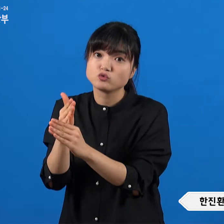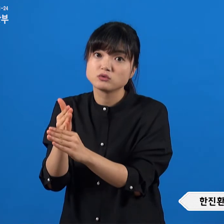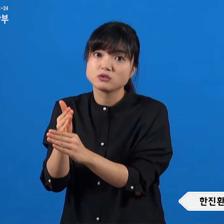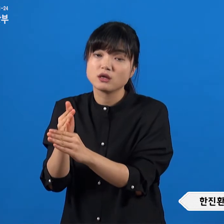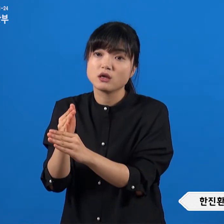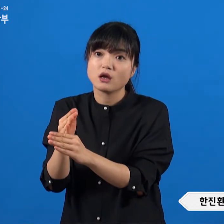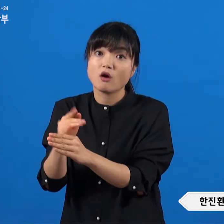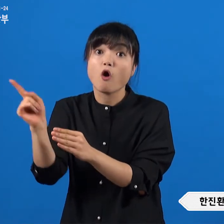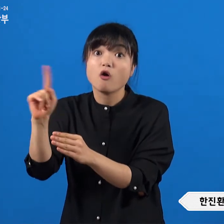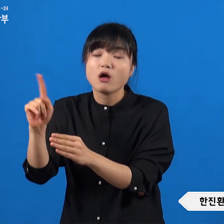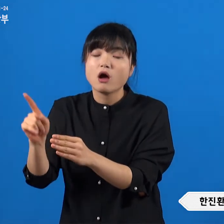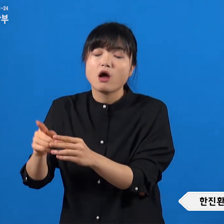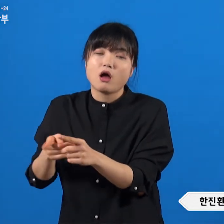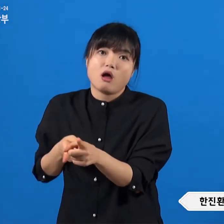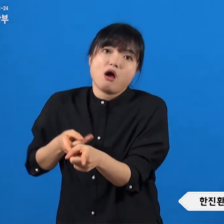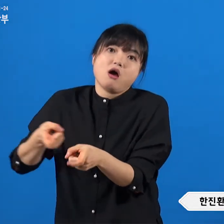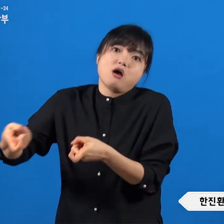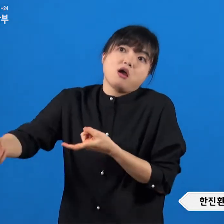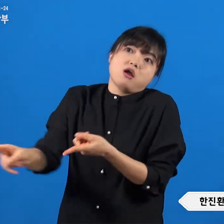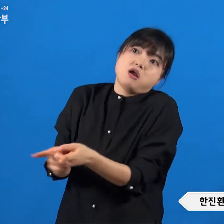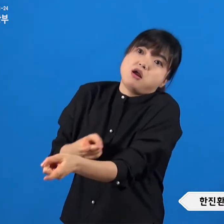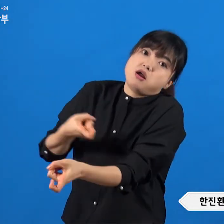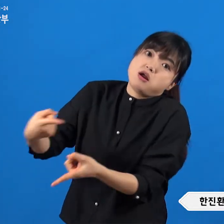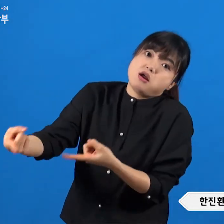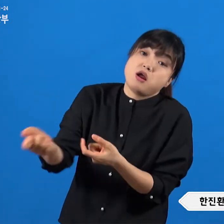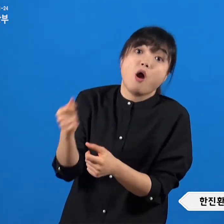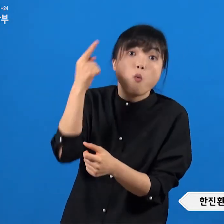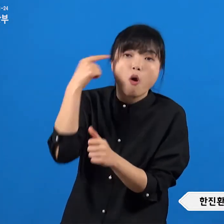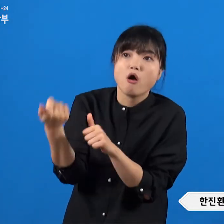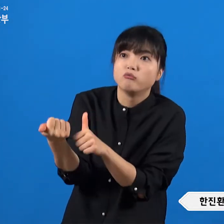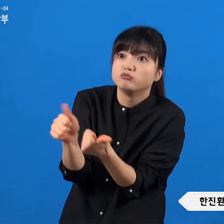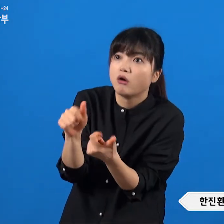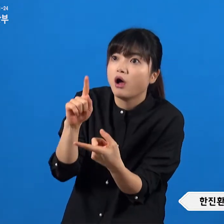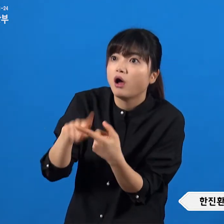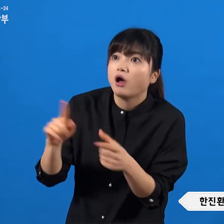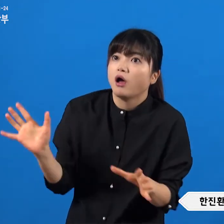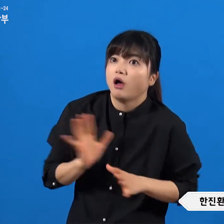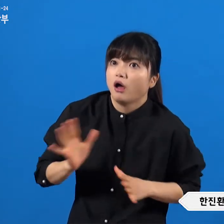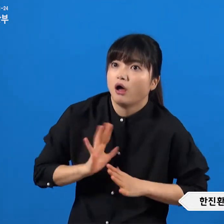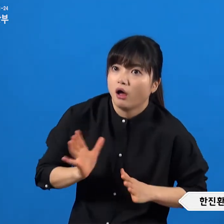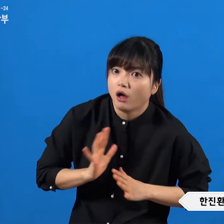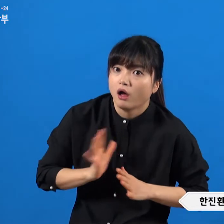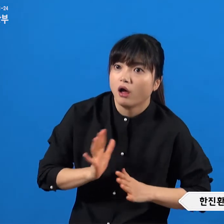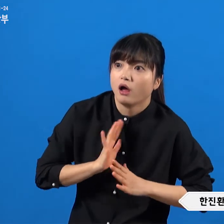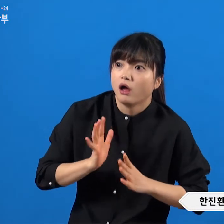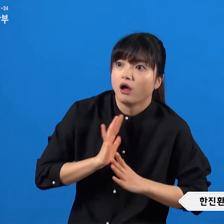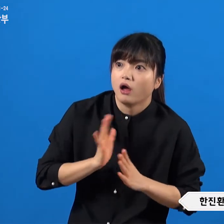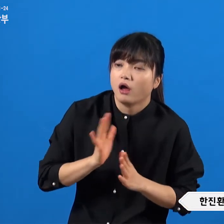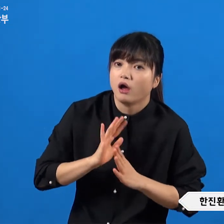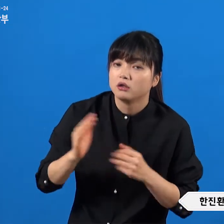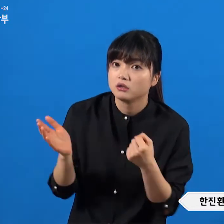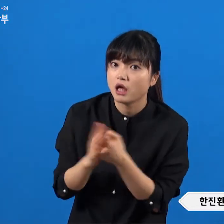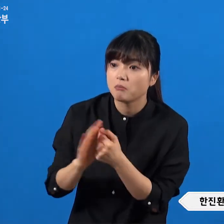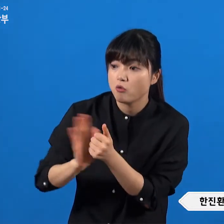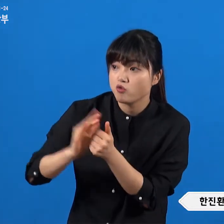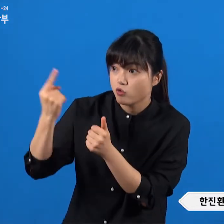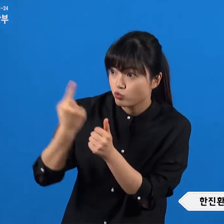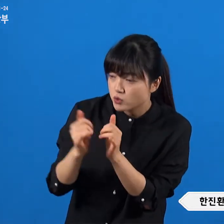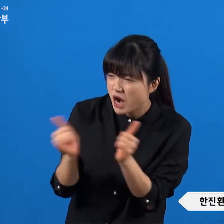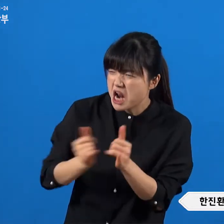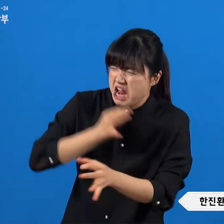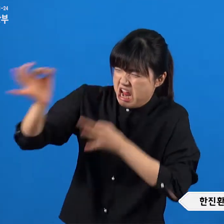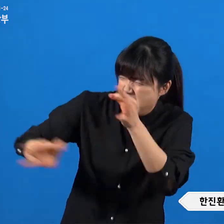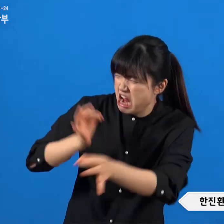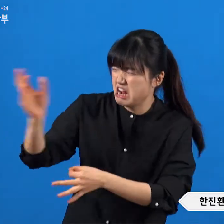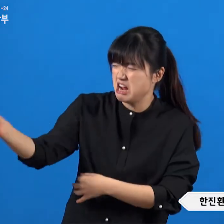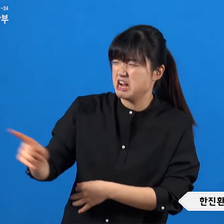그대로 발악을 했습니다. 죽음의 공포에 사로잡혀서 찾아오는 사람들에게 소리를 지르고 과음을